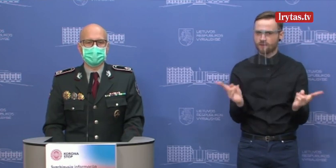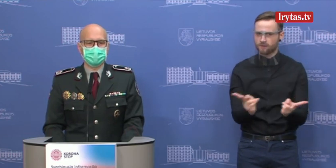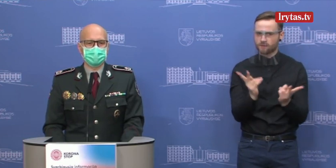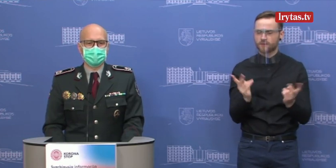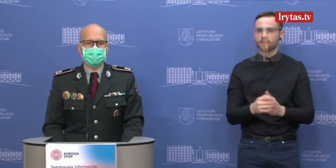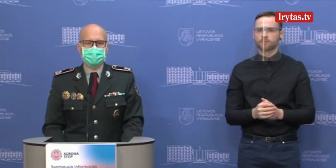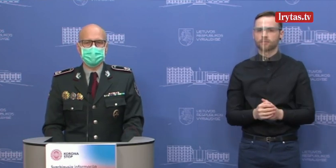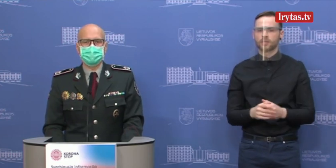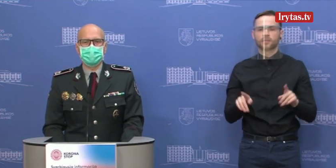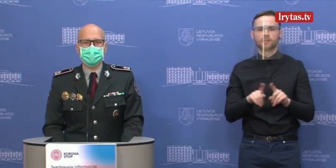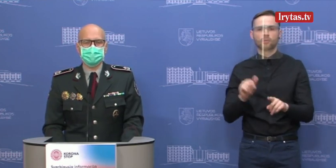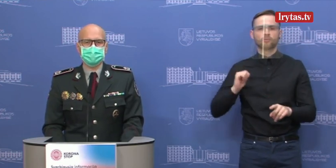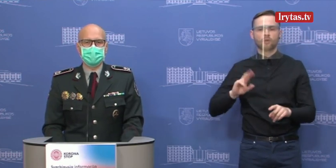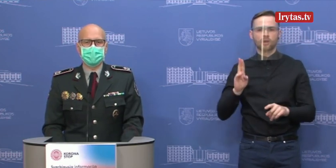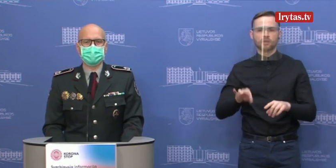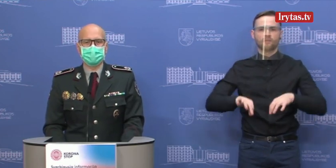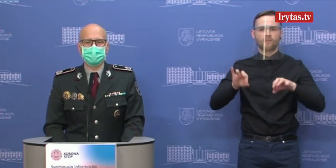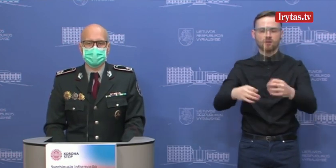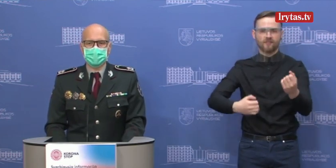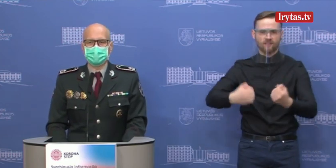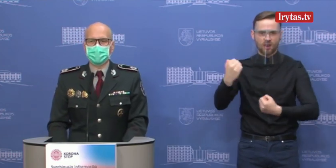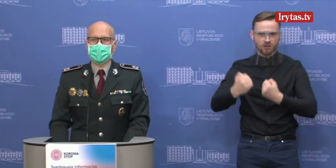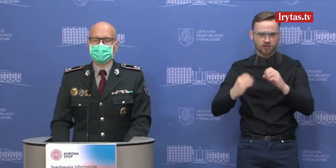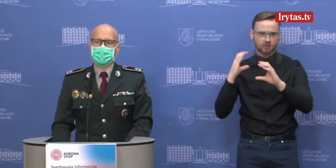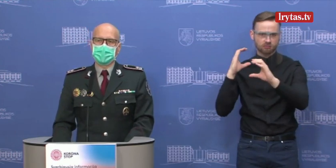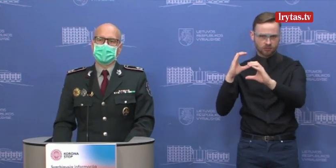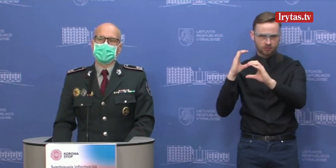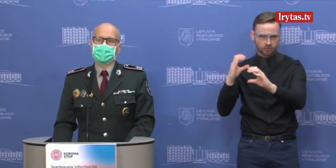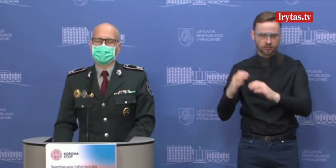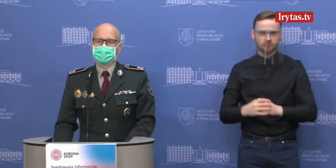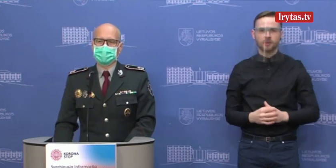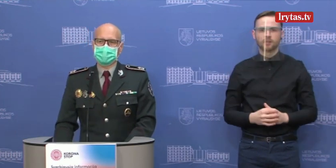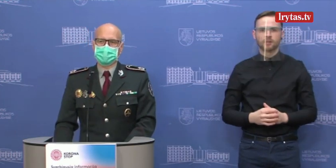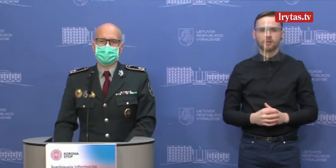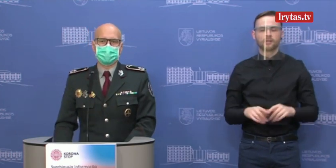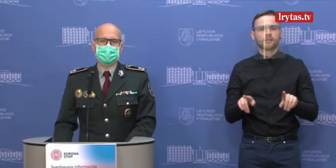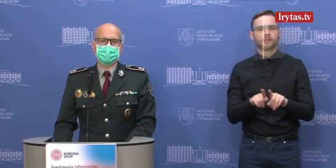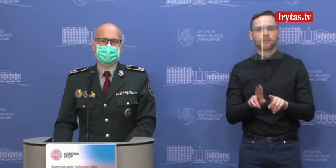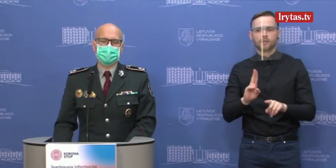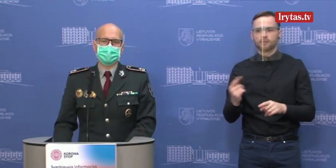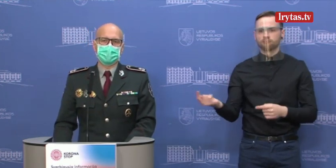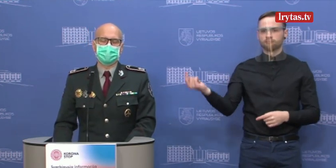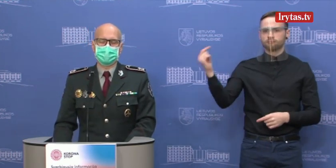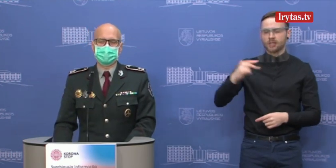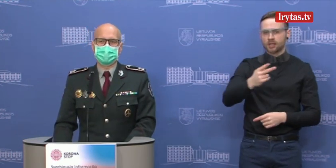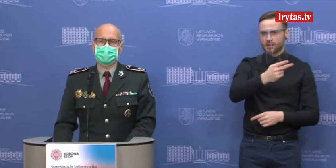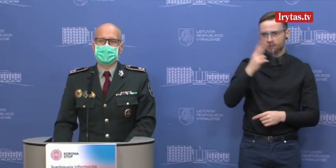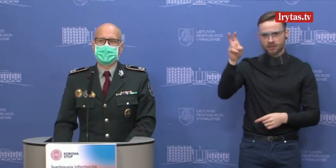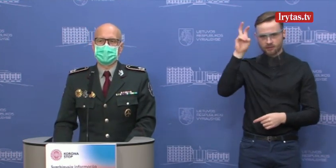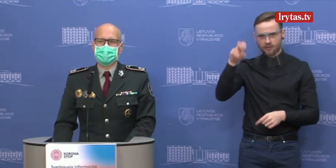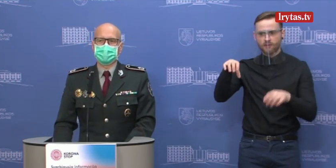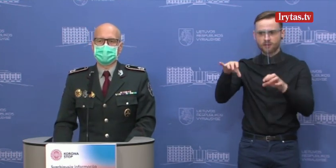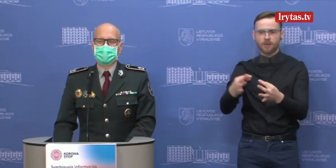vairuotojams, taipogi tiems piliečiams, kurie atvyksta pagal Lietuvos Respublikos vyriausybės nutarimo